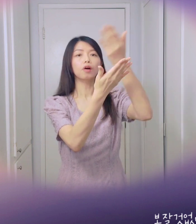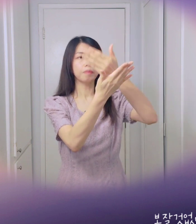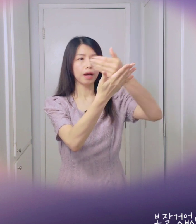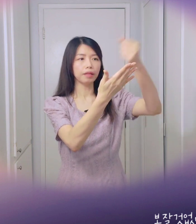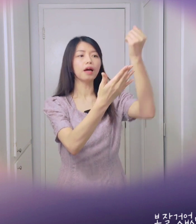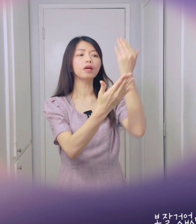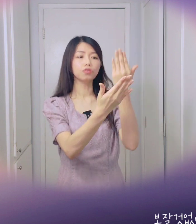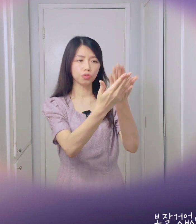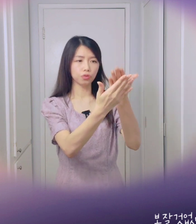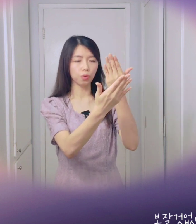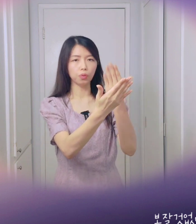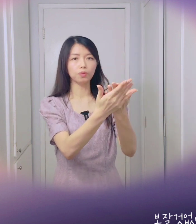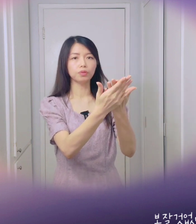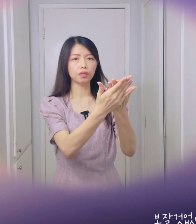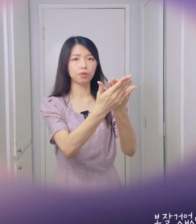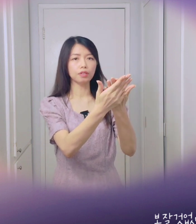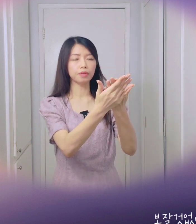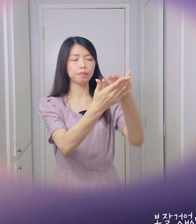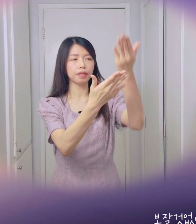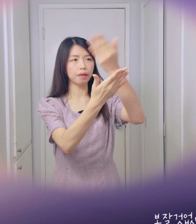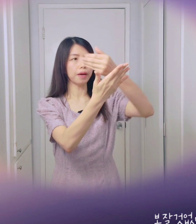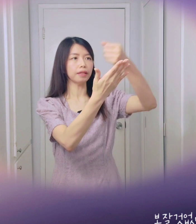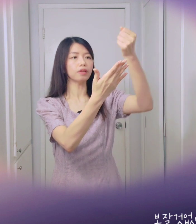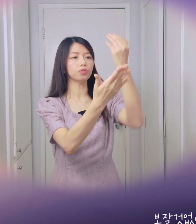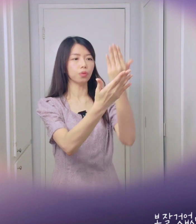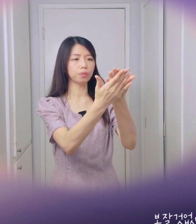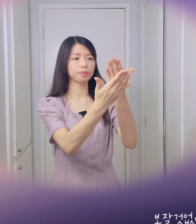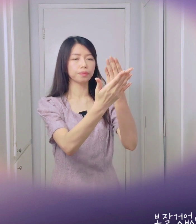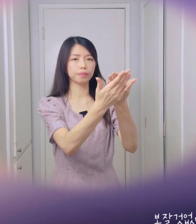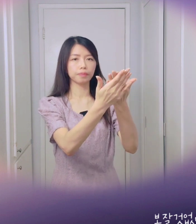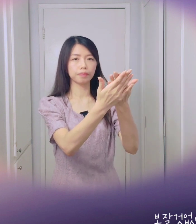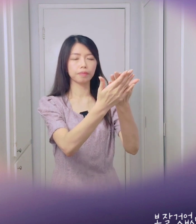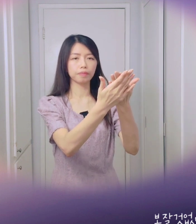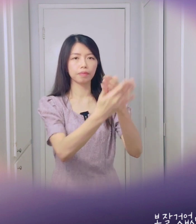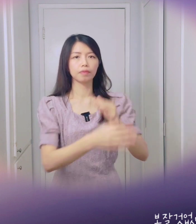받아주세요. 받아주오. 부탁수 하시면 됩니다. 받아주오.